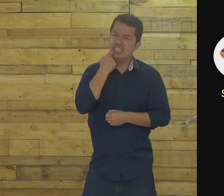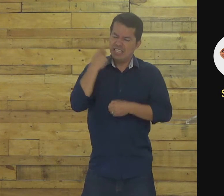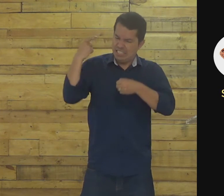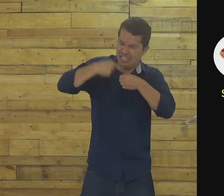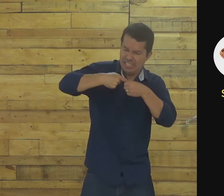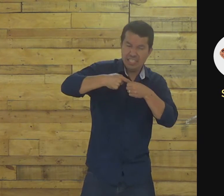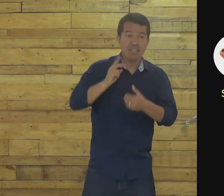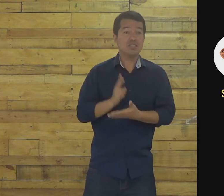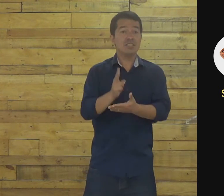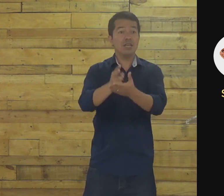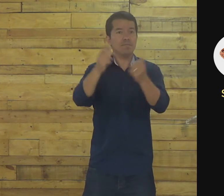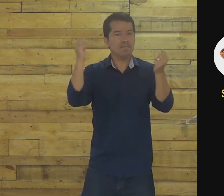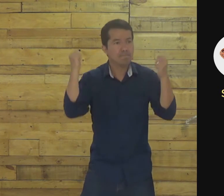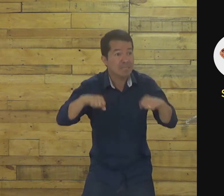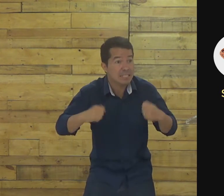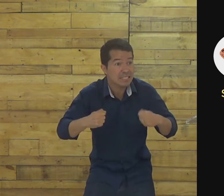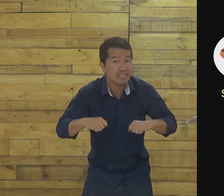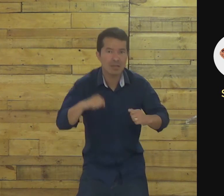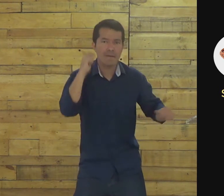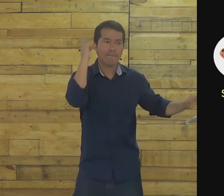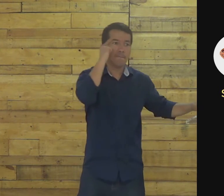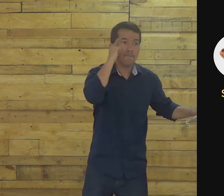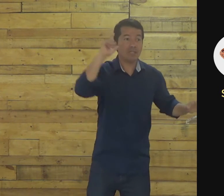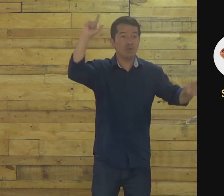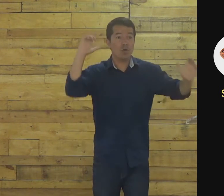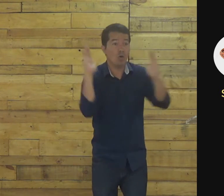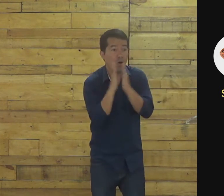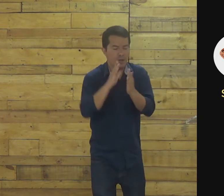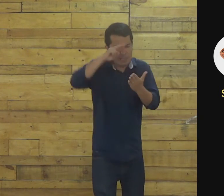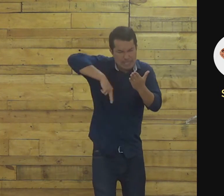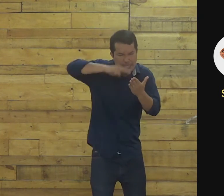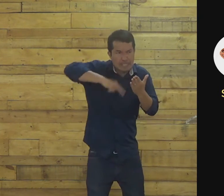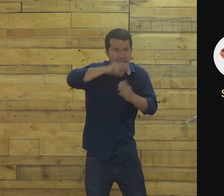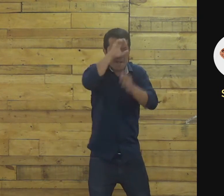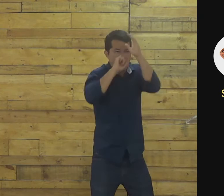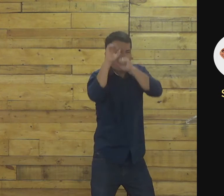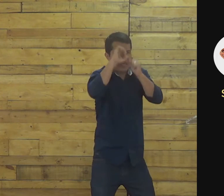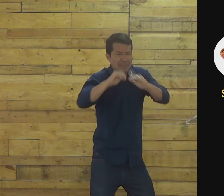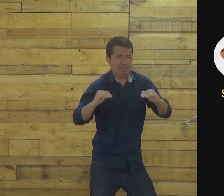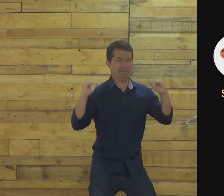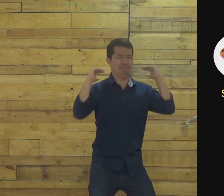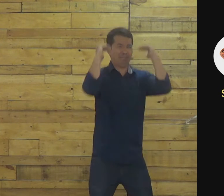reabastece todos os dias, a semana inteira. Você precisa disso.